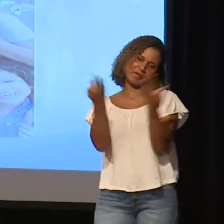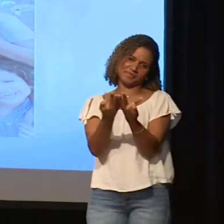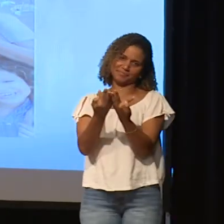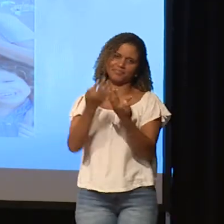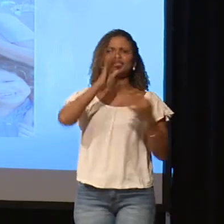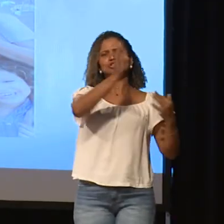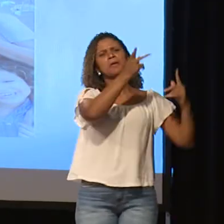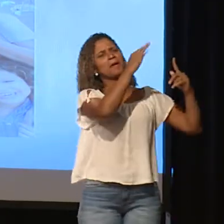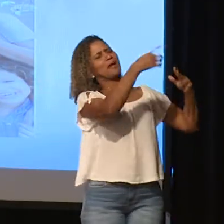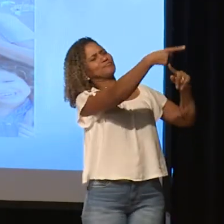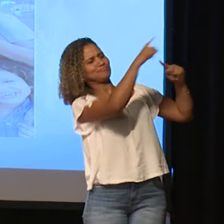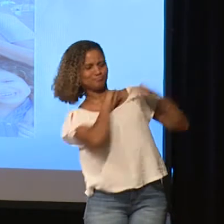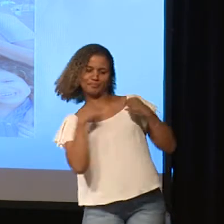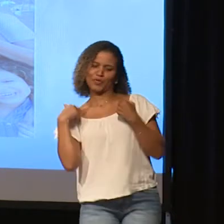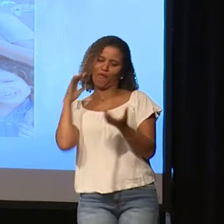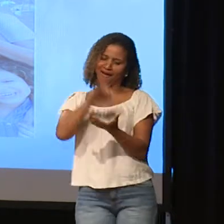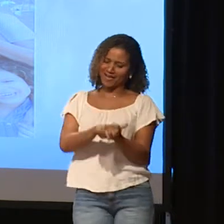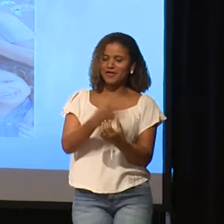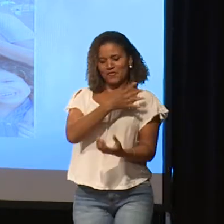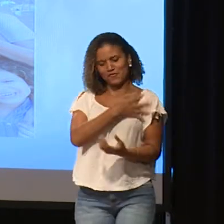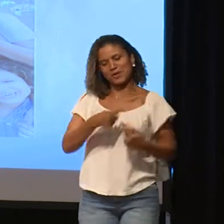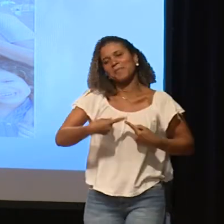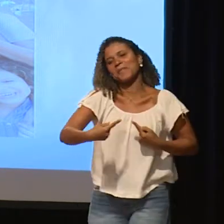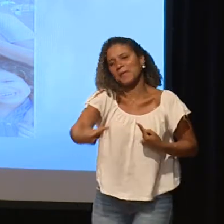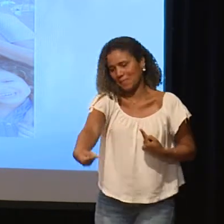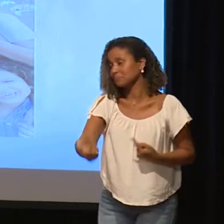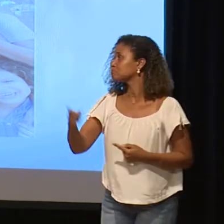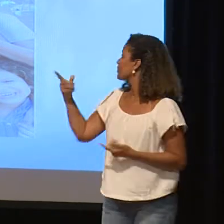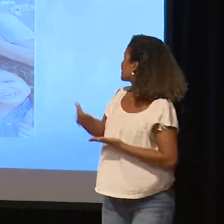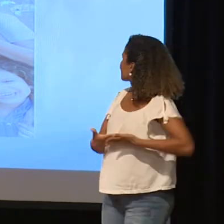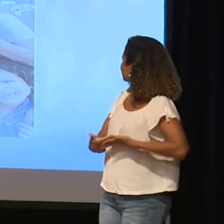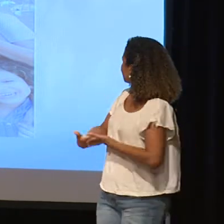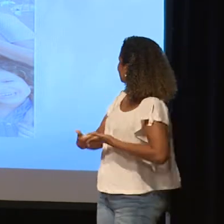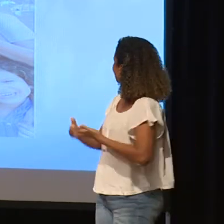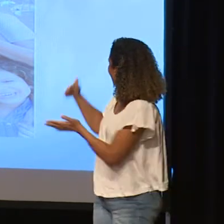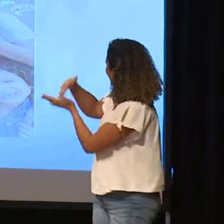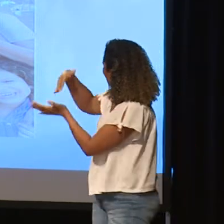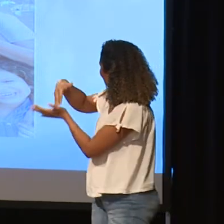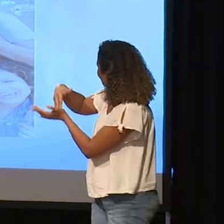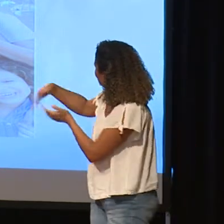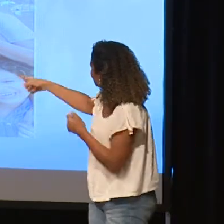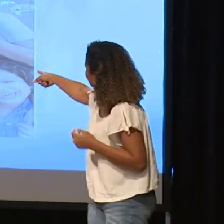Bem, essa é a minha família, né? Eu já falei sobre... meus pais são surdos, né?